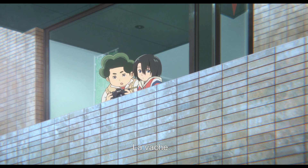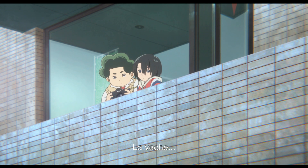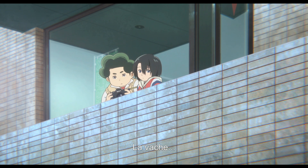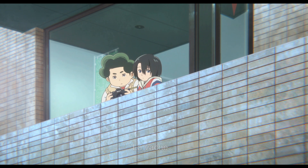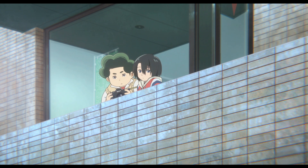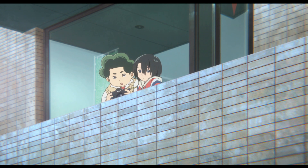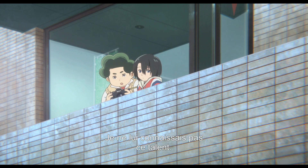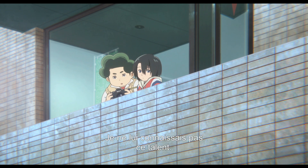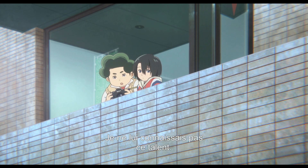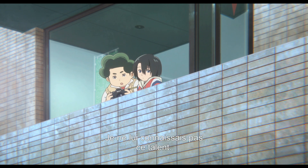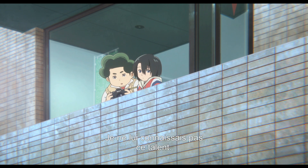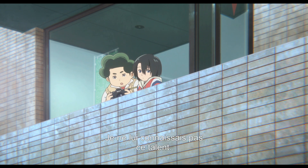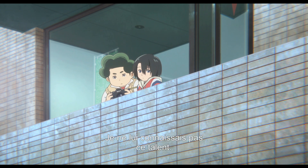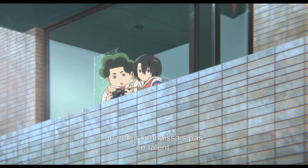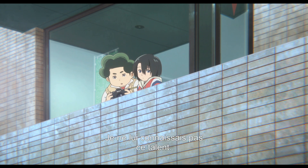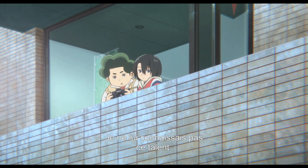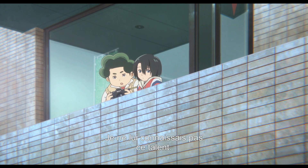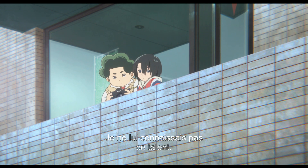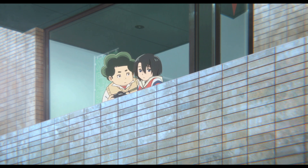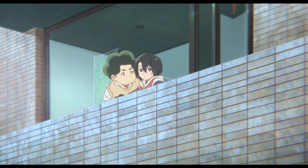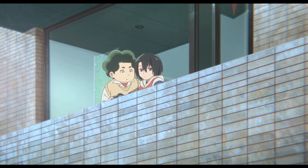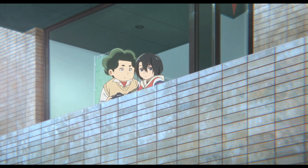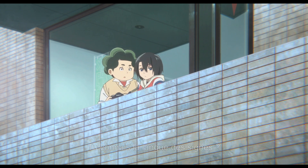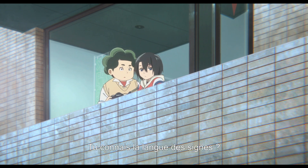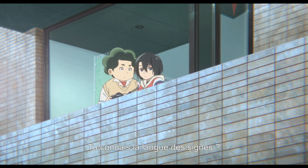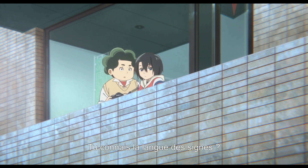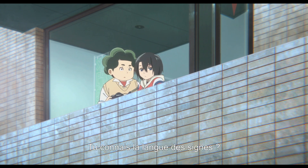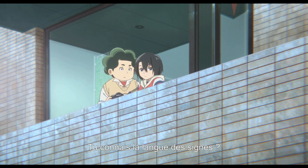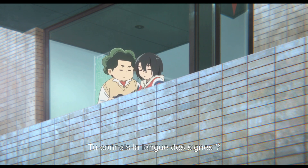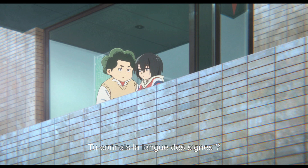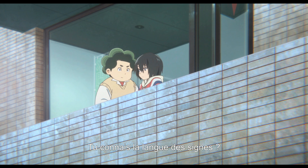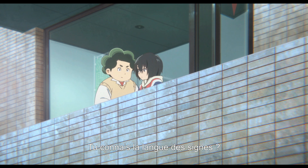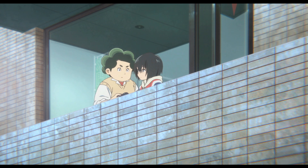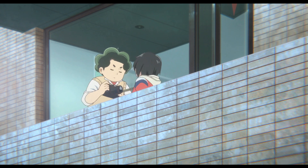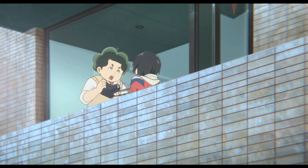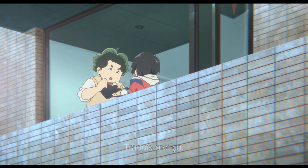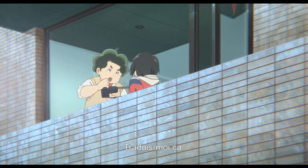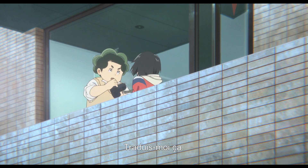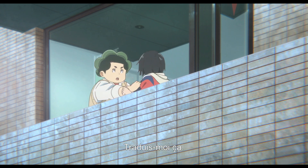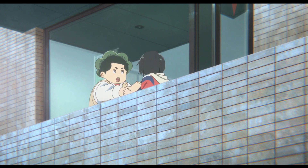な、石田くんにはそんな特技が。ん、お前手話わかるのか。通訳しろ。